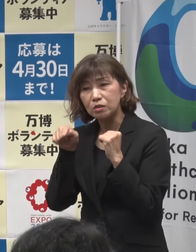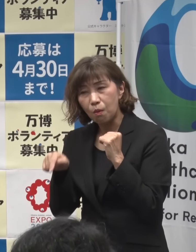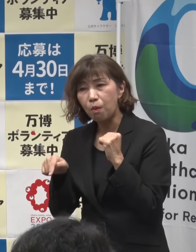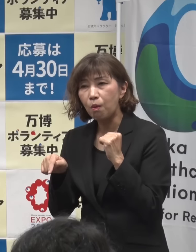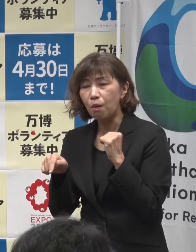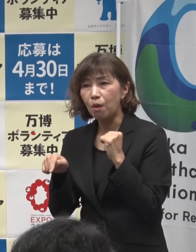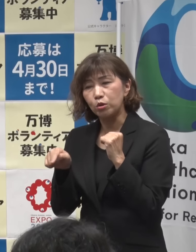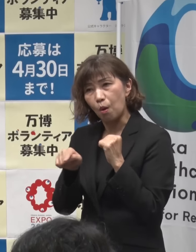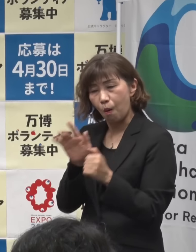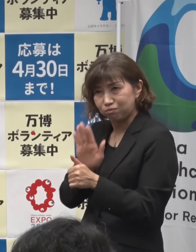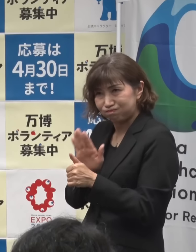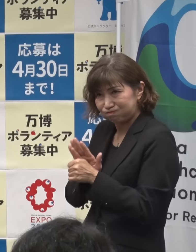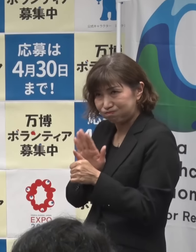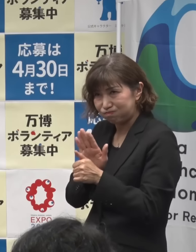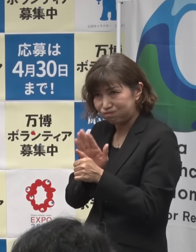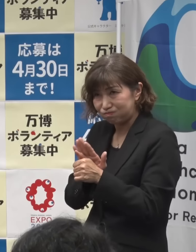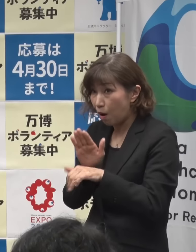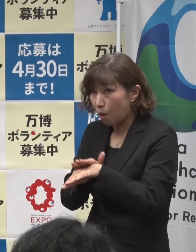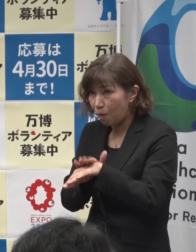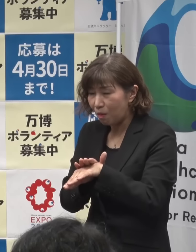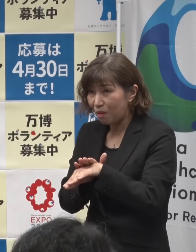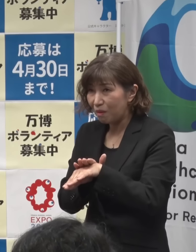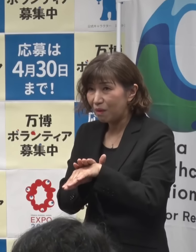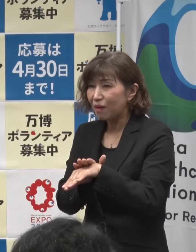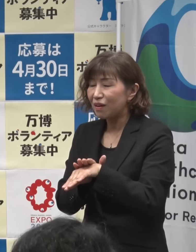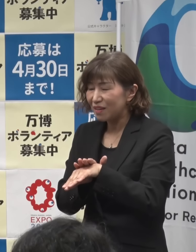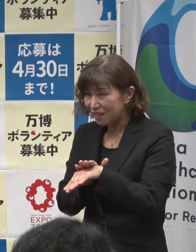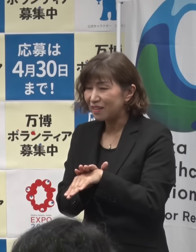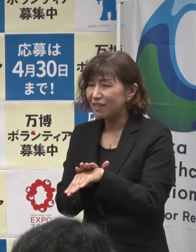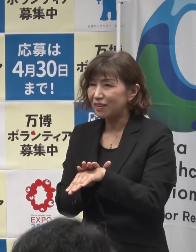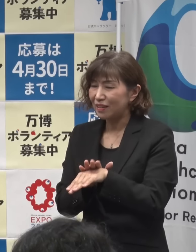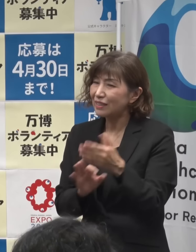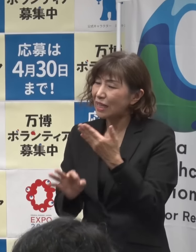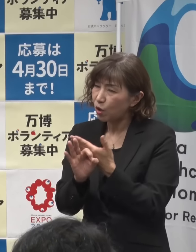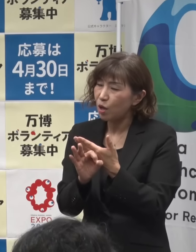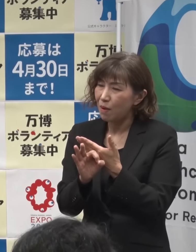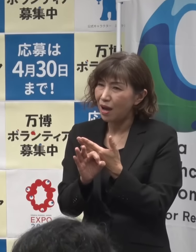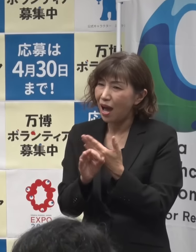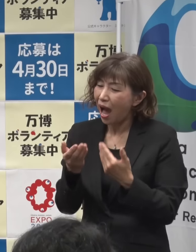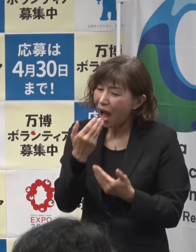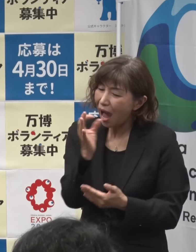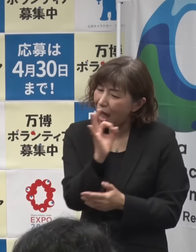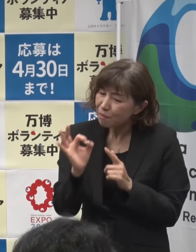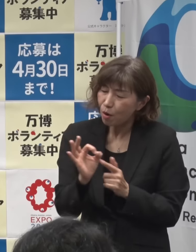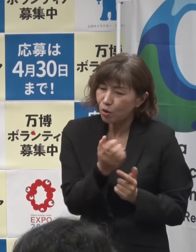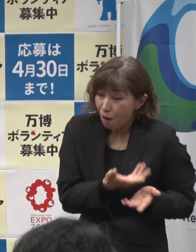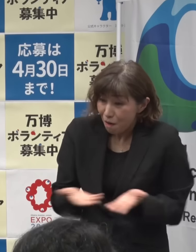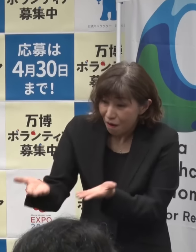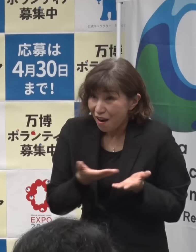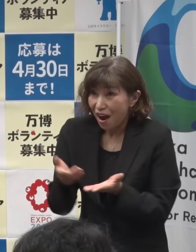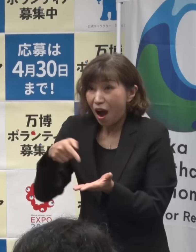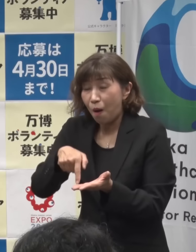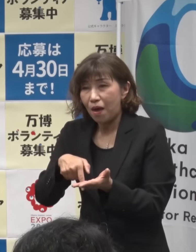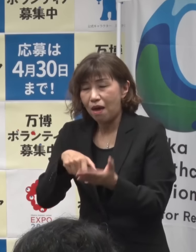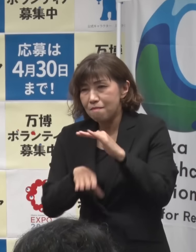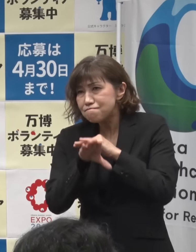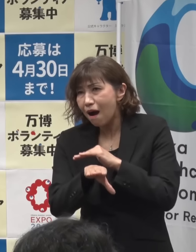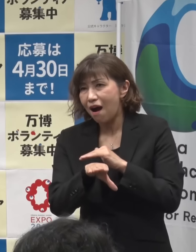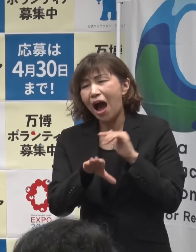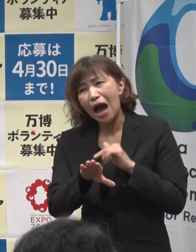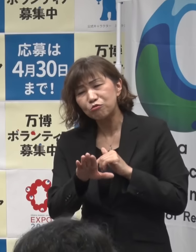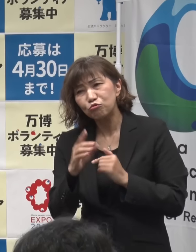こう支えていくのか、つまりあの例えばの備蓄物資はどうなってるかとか、でこれについてはあの会場内に備蓄